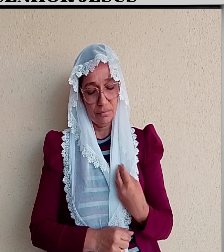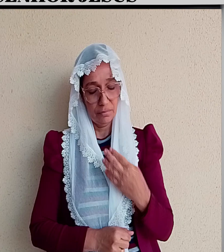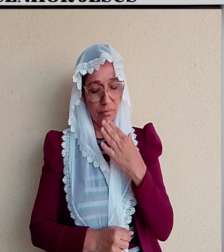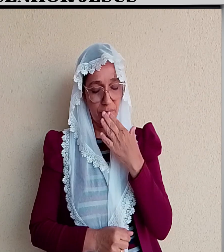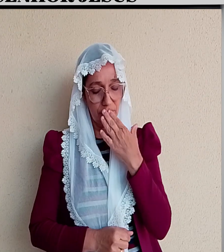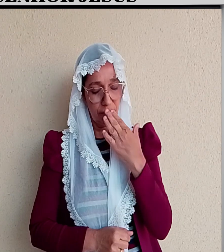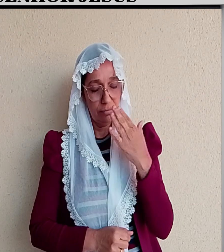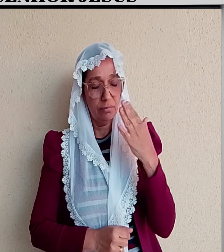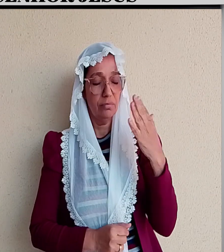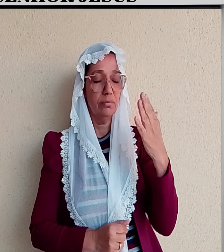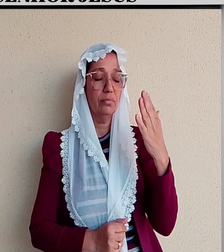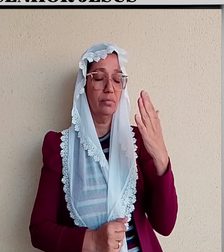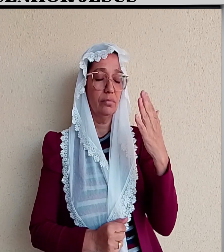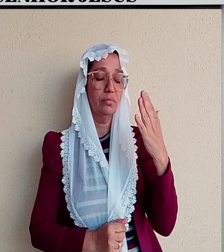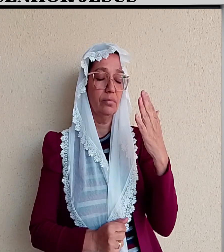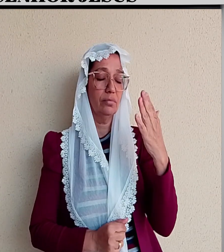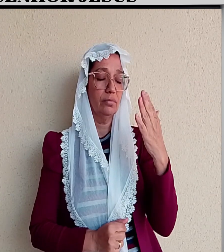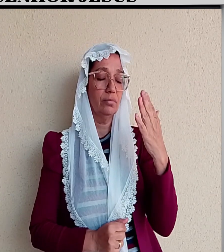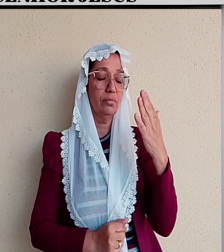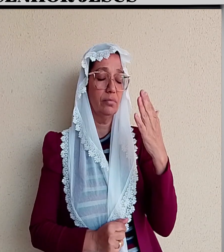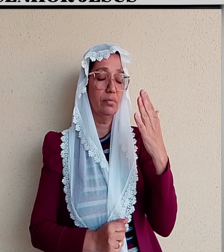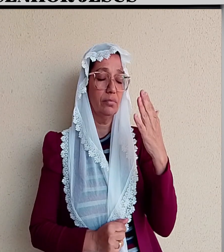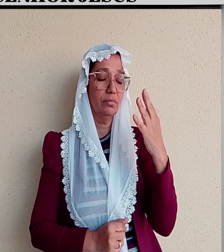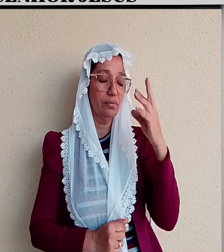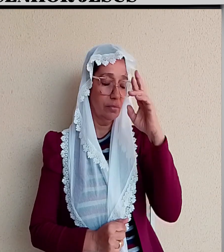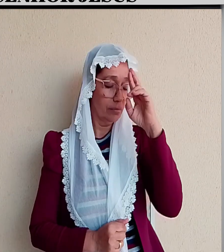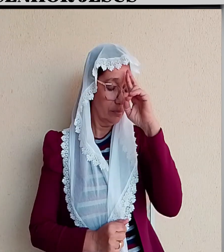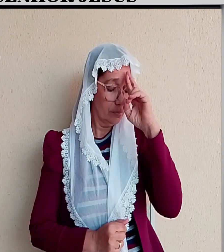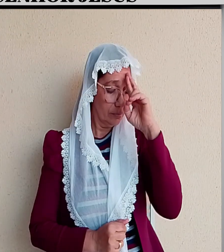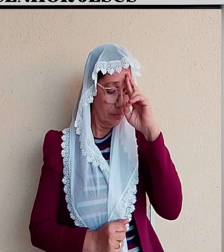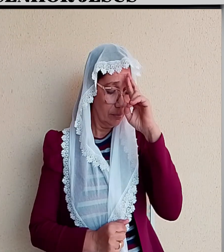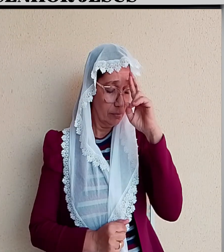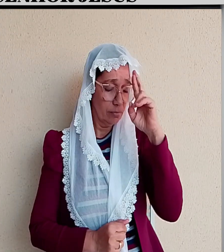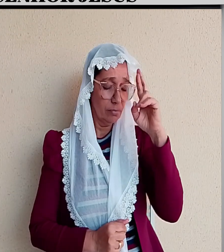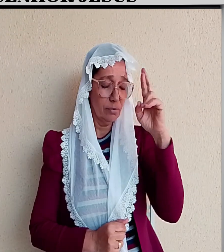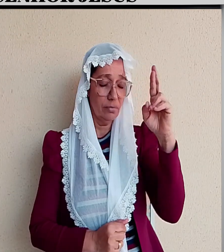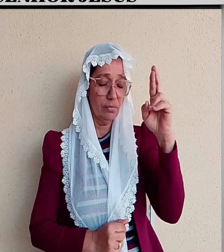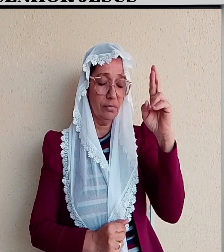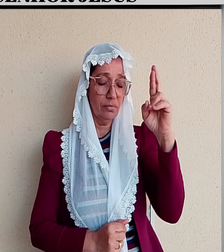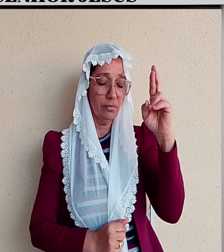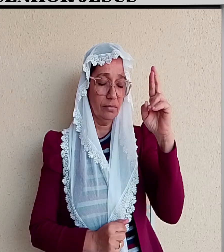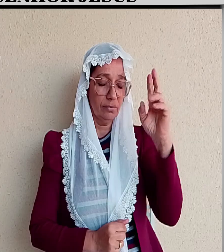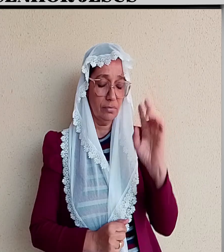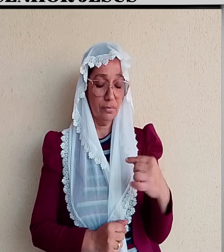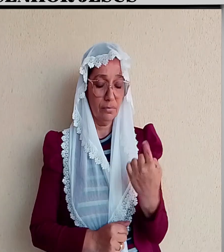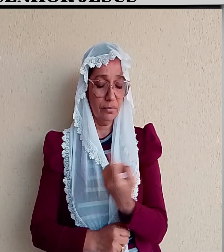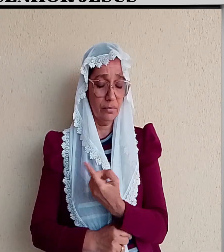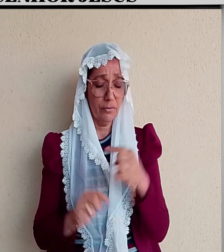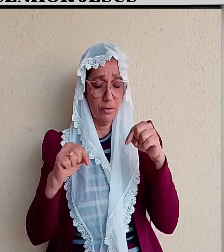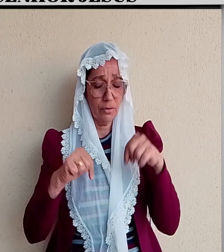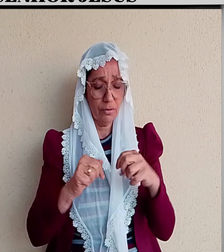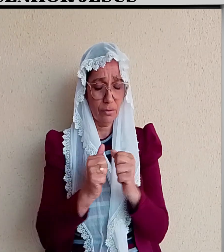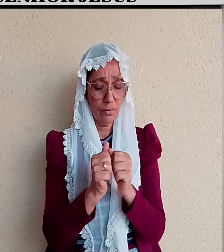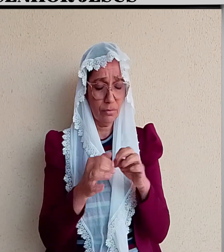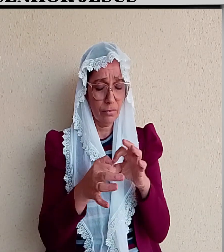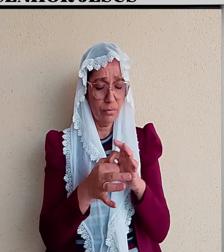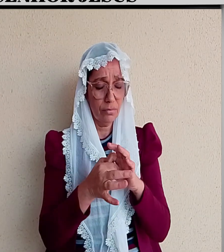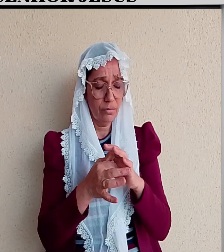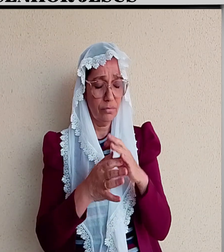não é hora de pedir, Pai, mas eu peço agora que junto com todos que estão de joelho aqui prostrados,